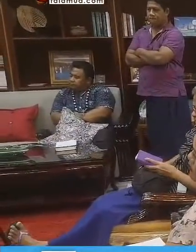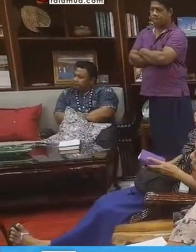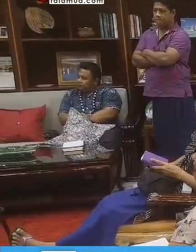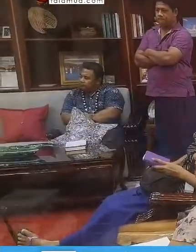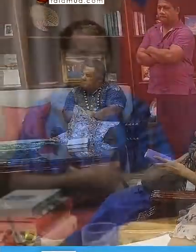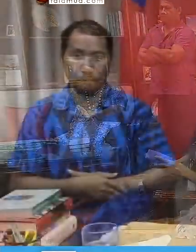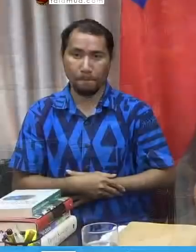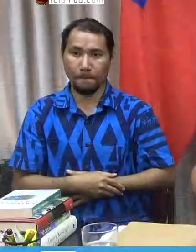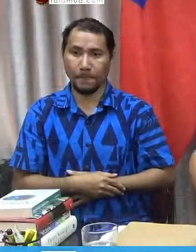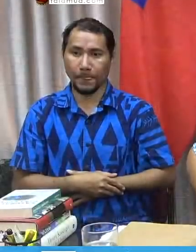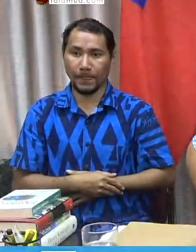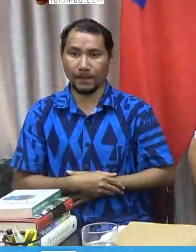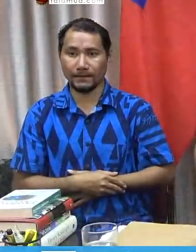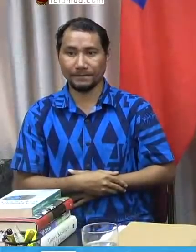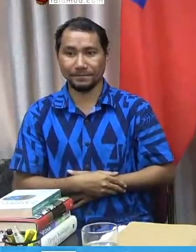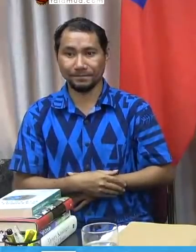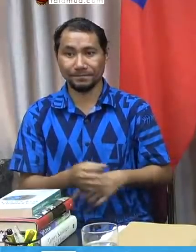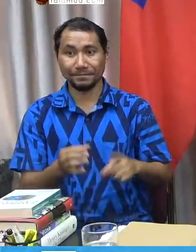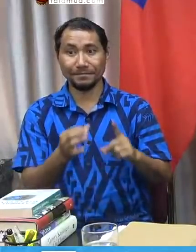ia